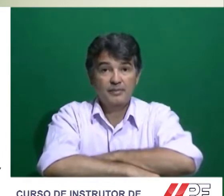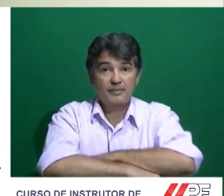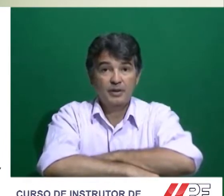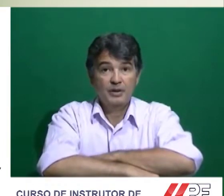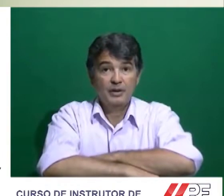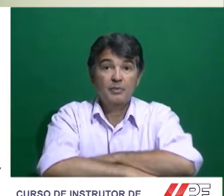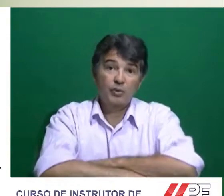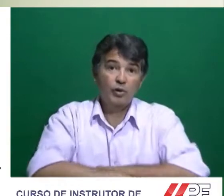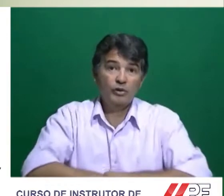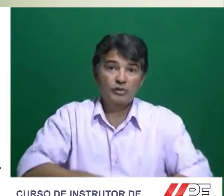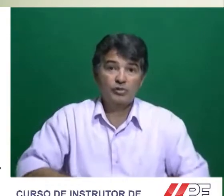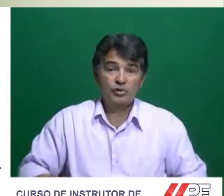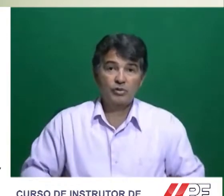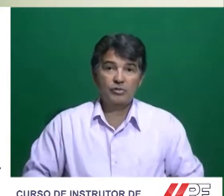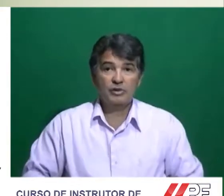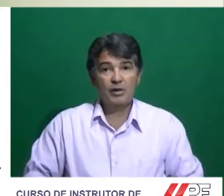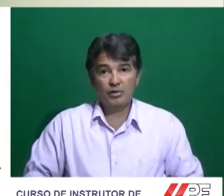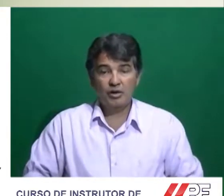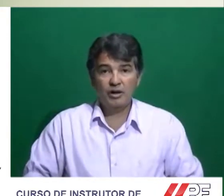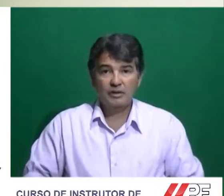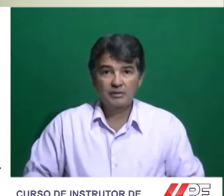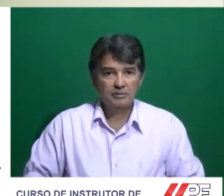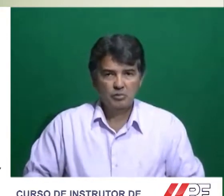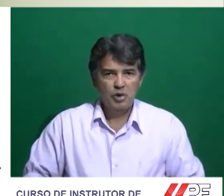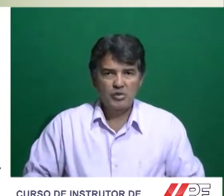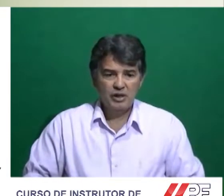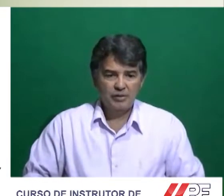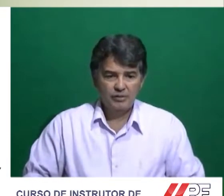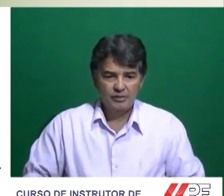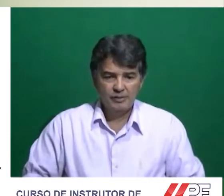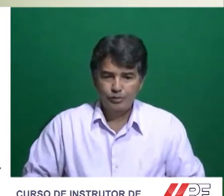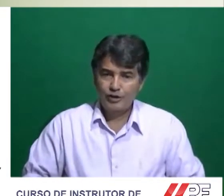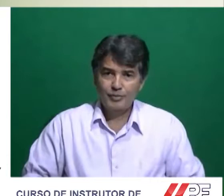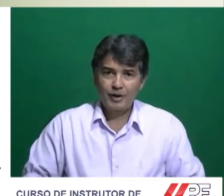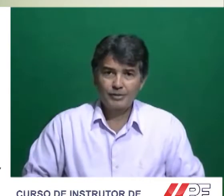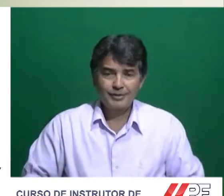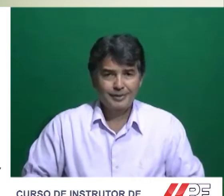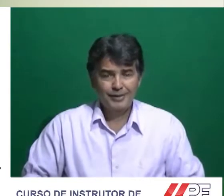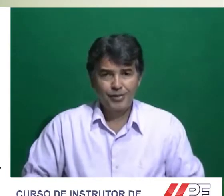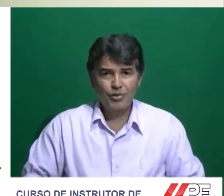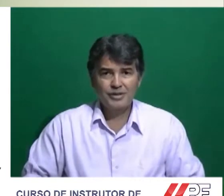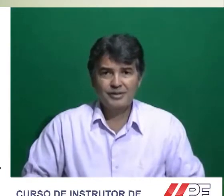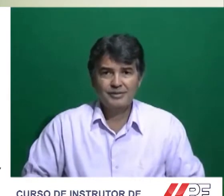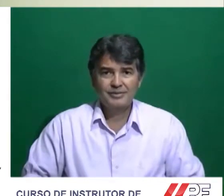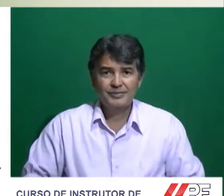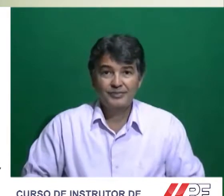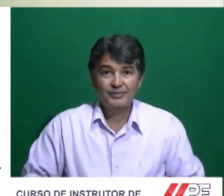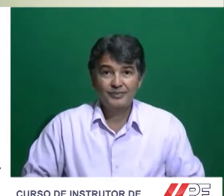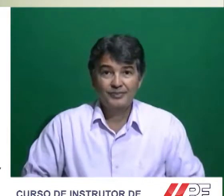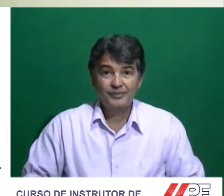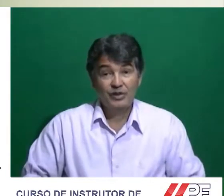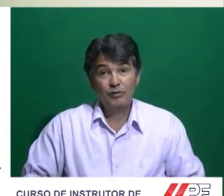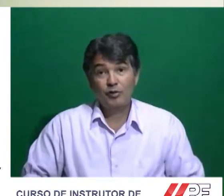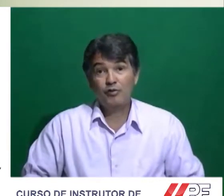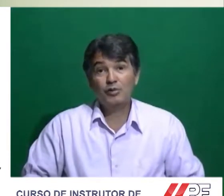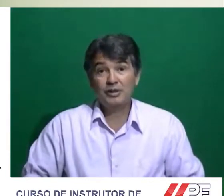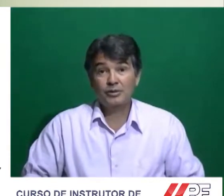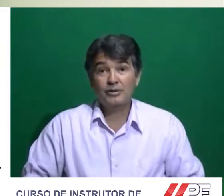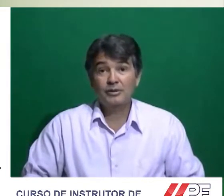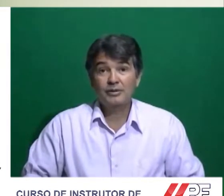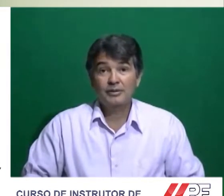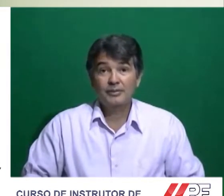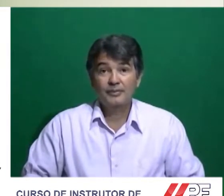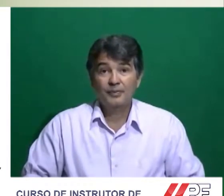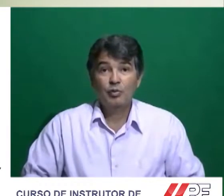Acontece que por do sol e aurora não é objeto. Não é animal. Nem é coisa. Então, ficou